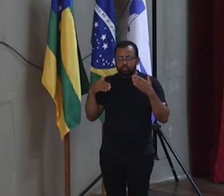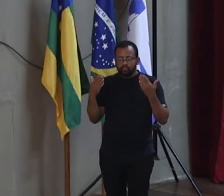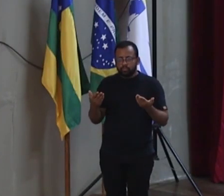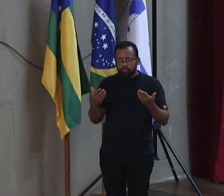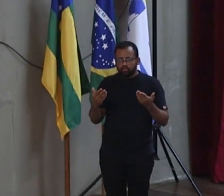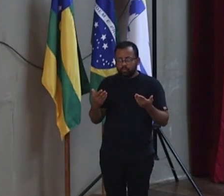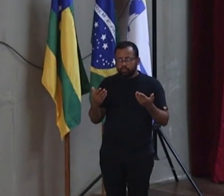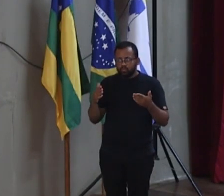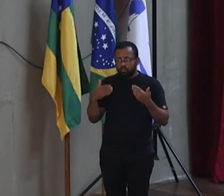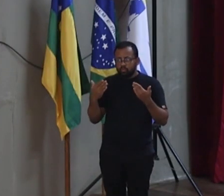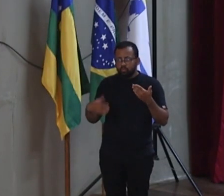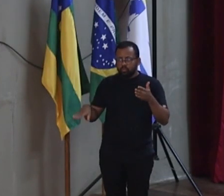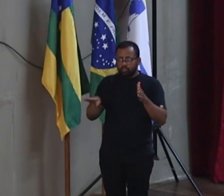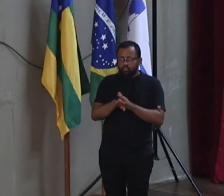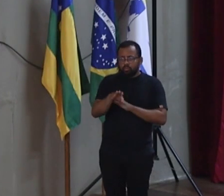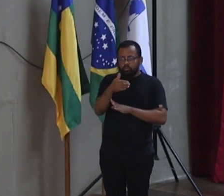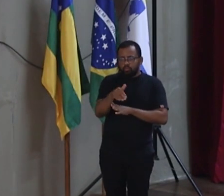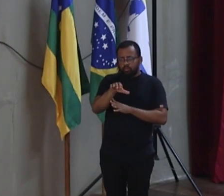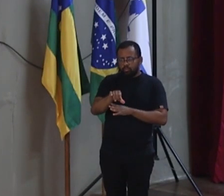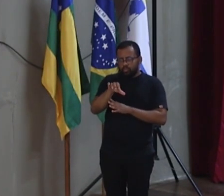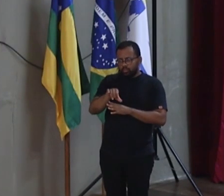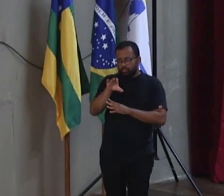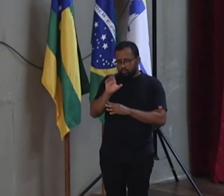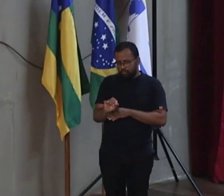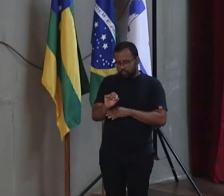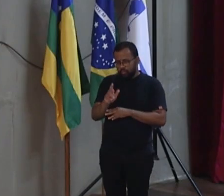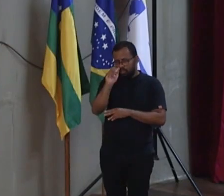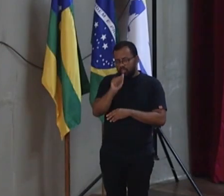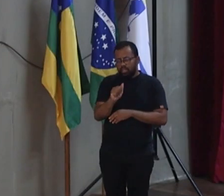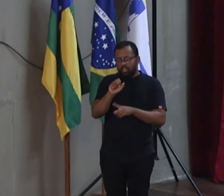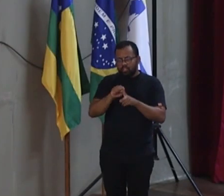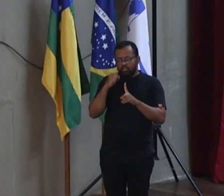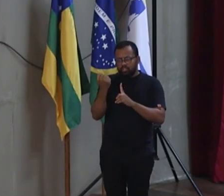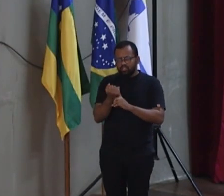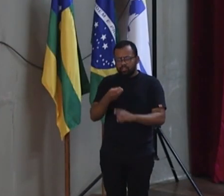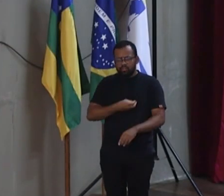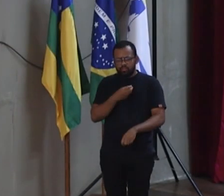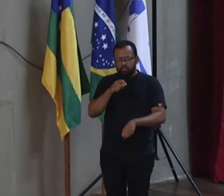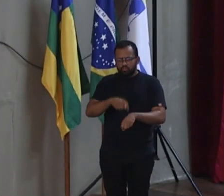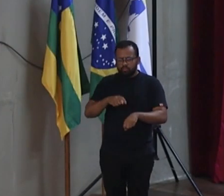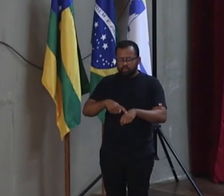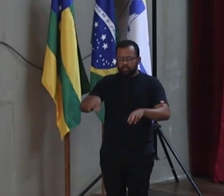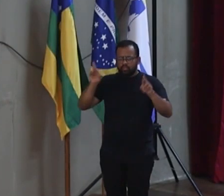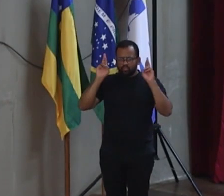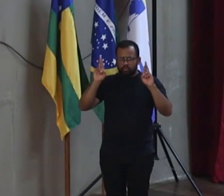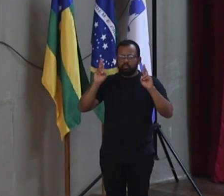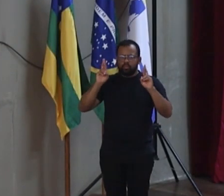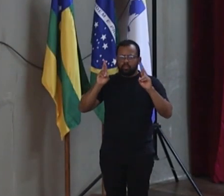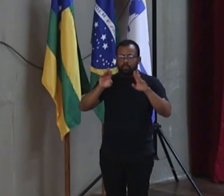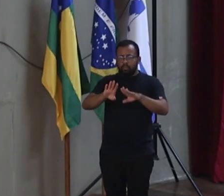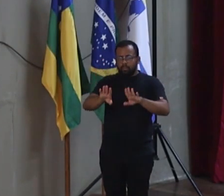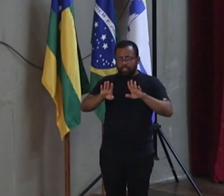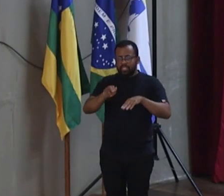Então, quando a gente chega em 1990, a sociedade vivia um momento pleno de esperança,